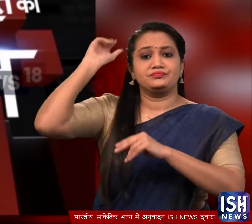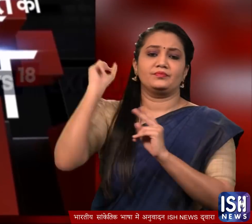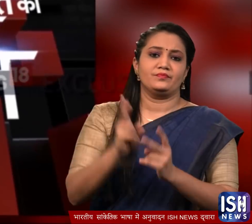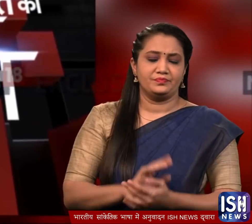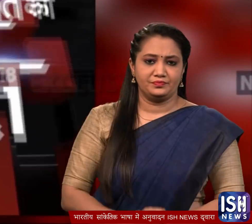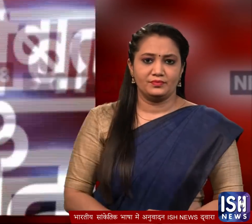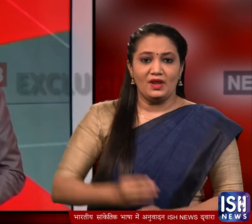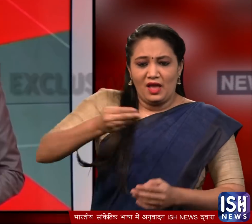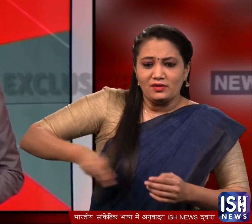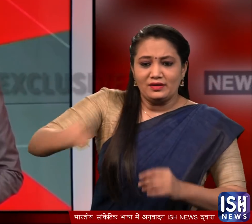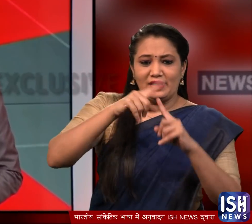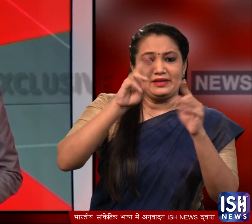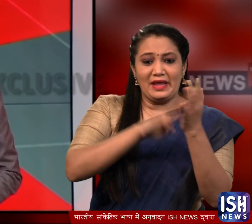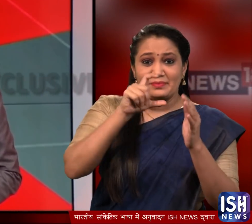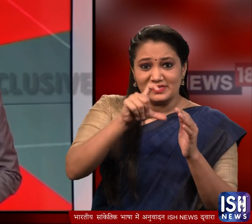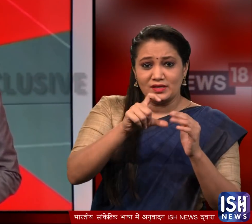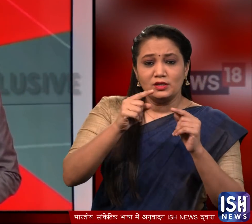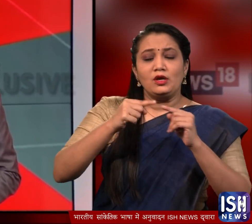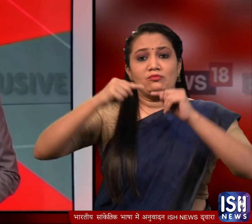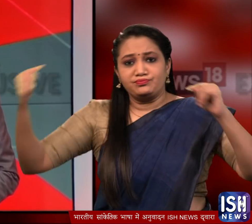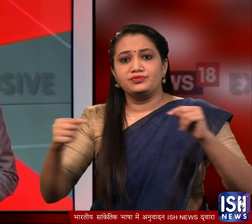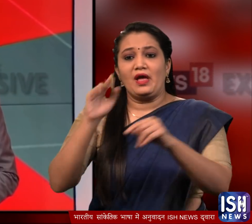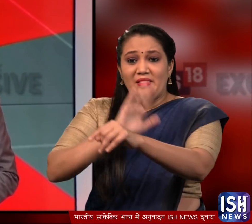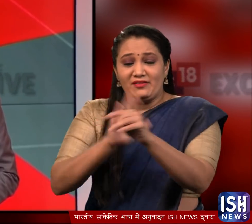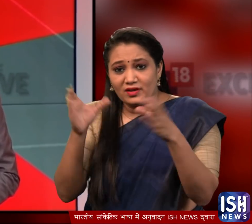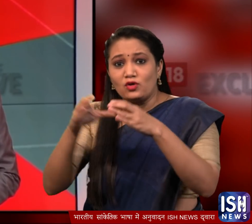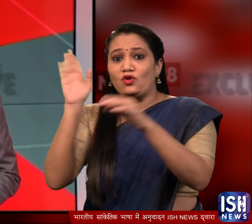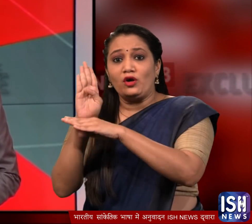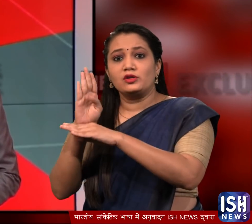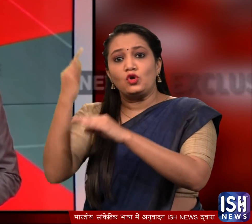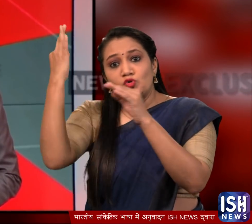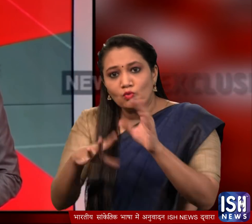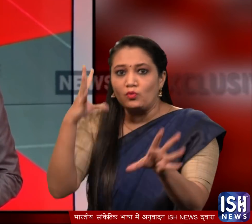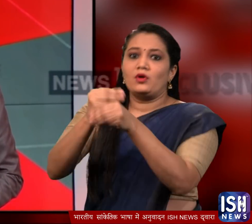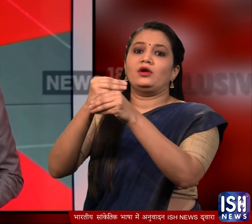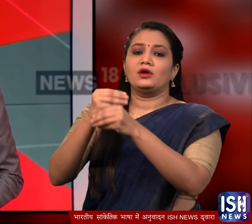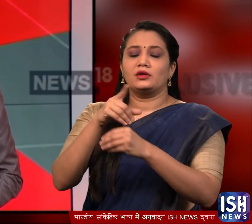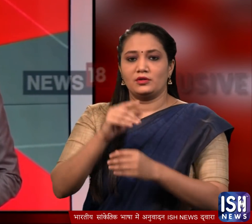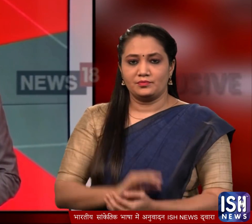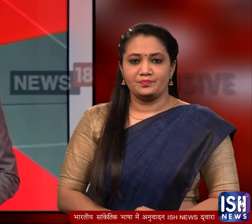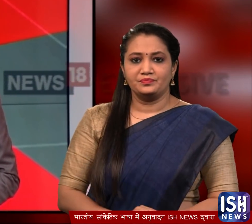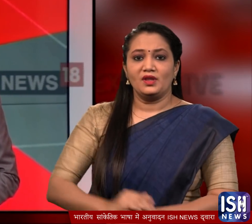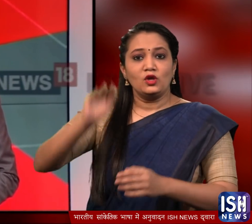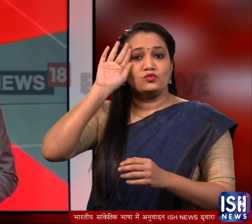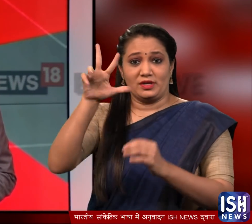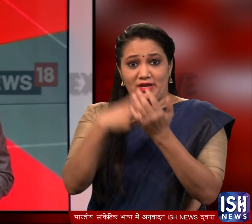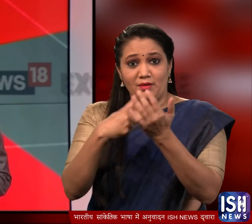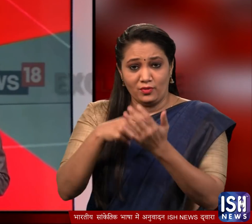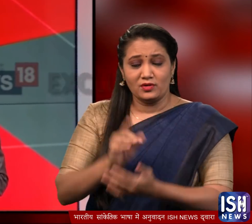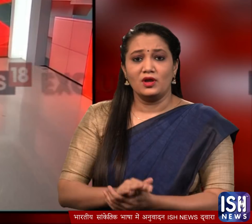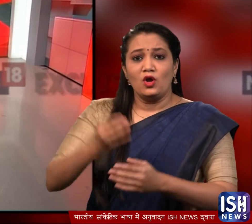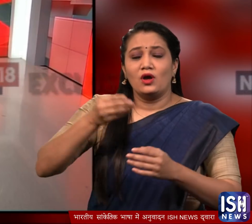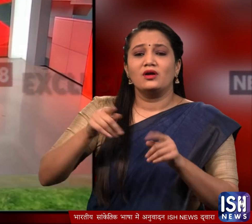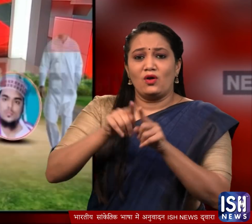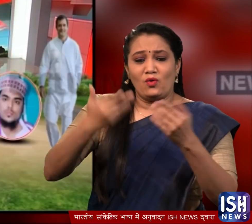हैं। पश्चिम बंगाल में टीएमसी को चुनौती देने के लिए कांग्रेस और लेफ्ट के गठबंधन में एक नई एंट्री हो गई। News 18 की आशिका सिंह की रिपोर्ट